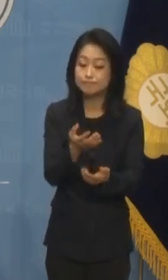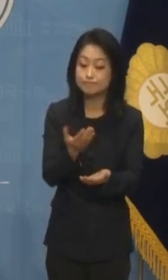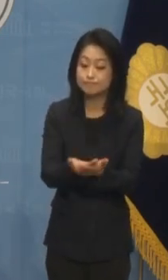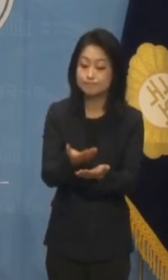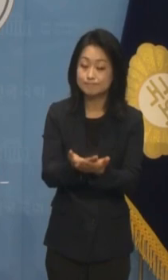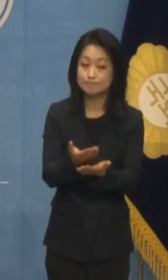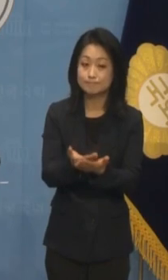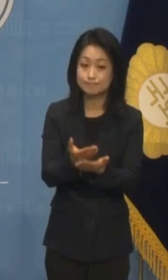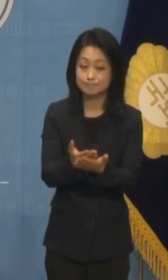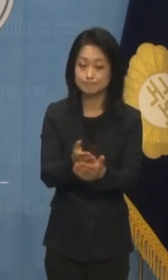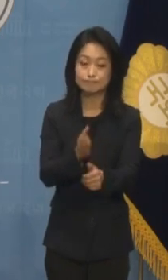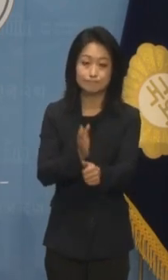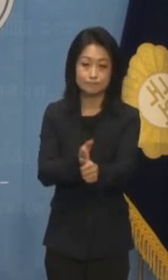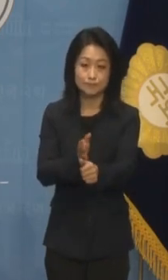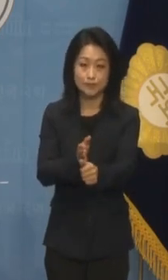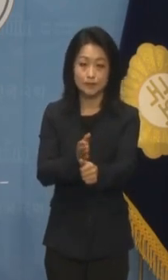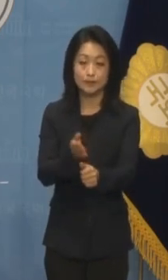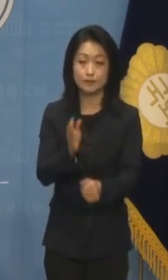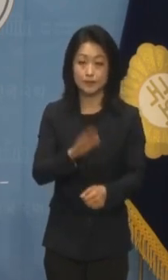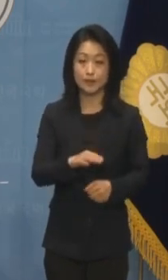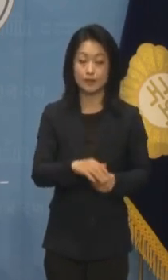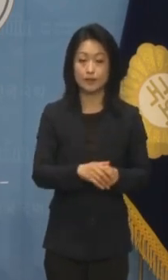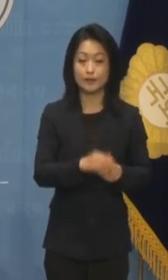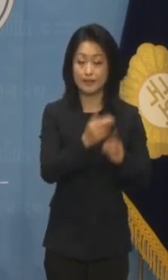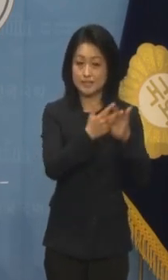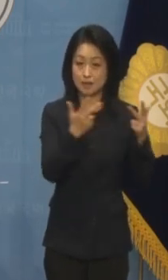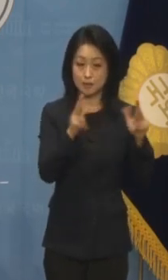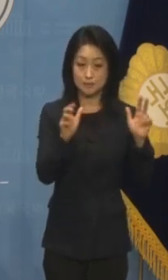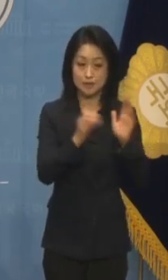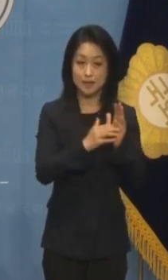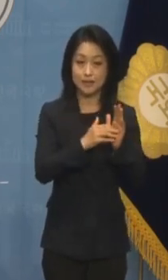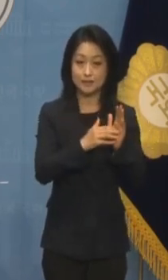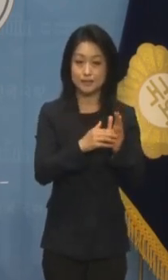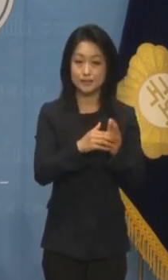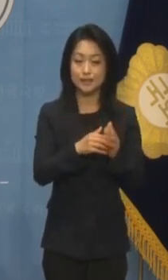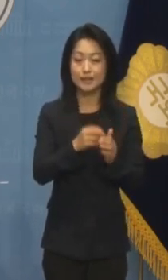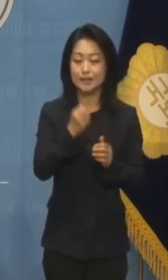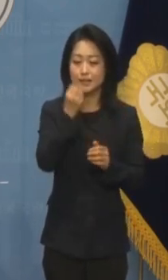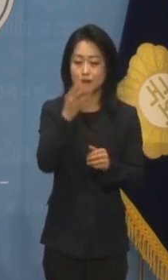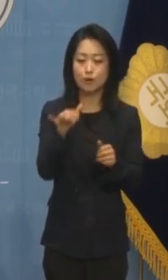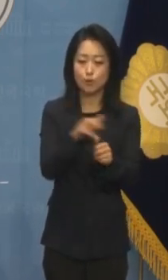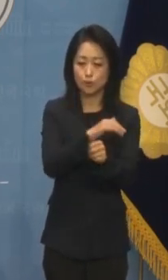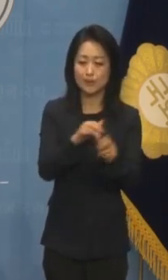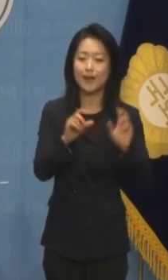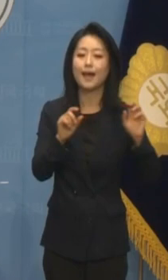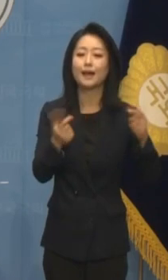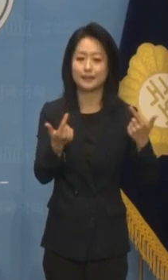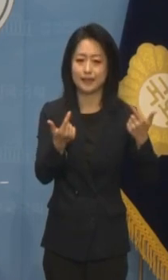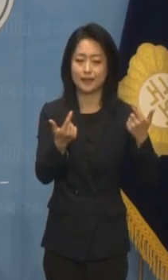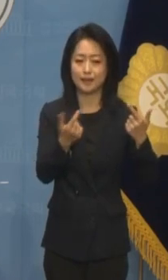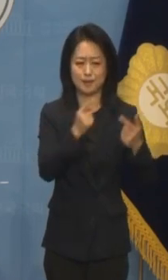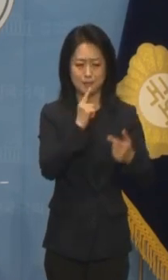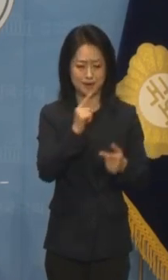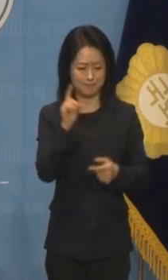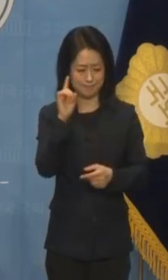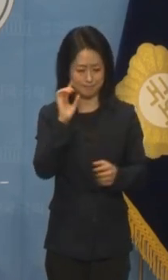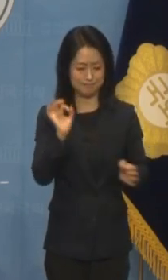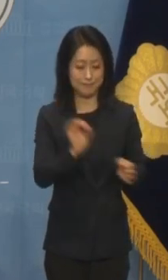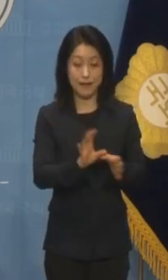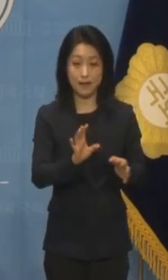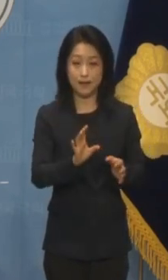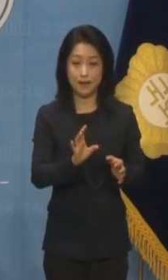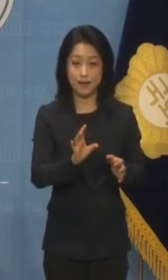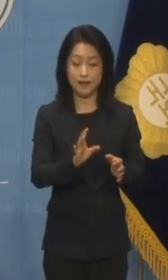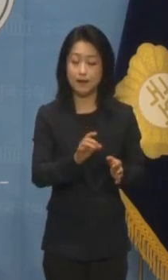들으셨을 겁니다. 그런데도 위증교사가 아니라는 것은 정말 어불성설이고 위증교사라는 만약에 이게 위증교사가 되지